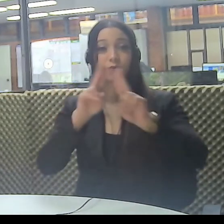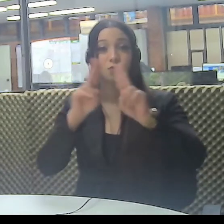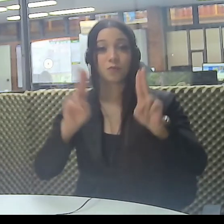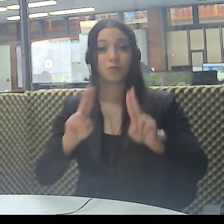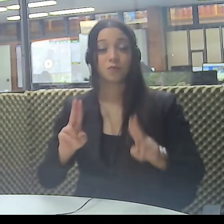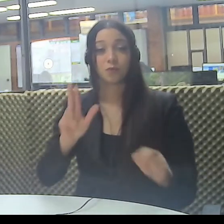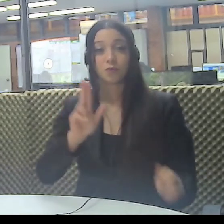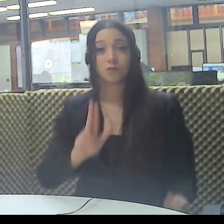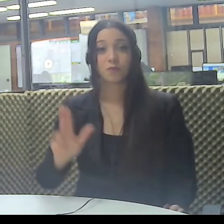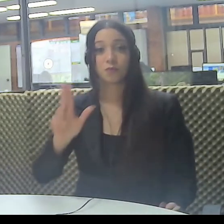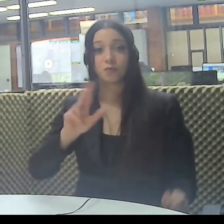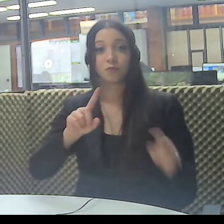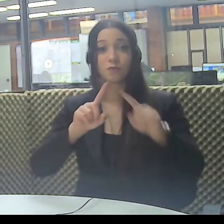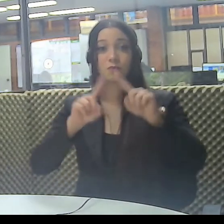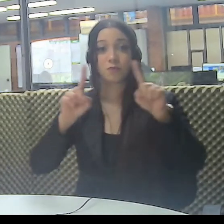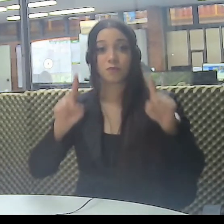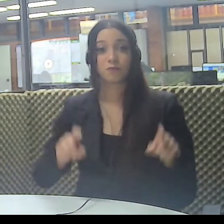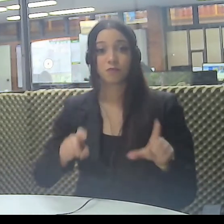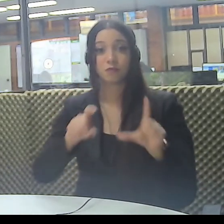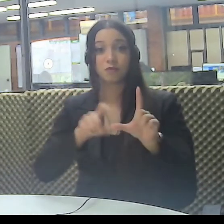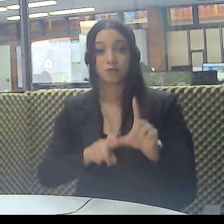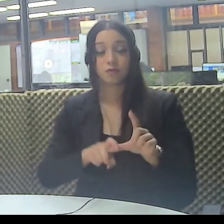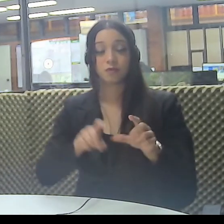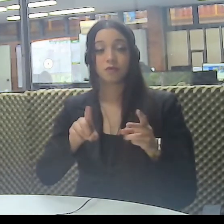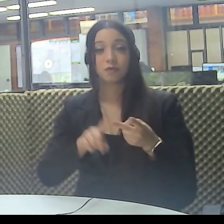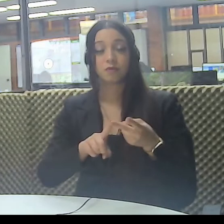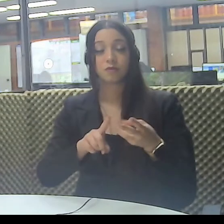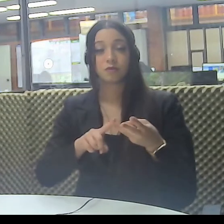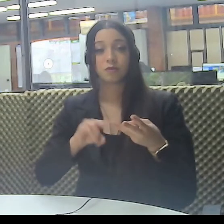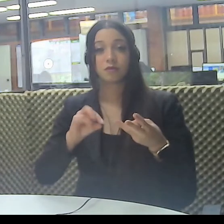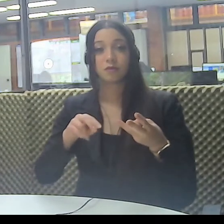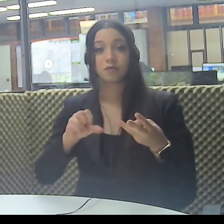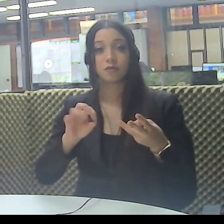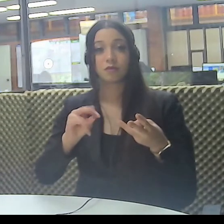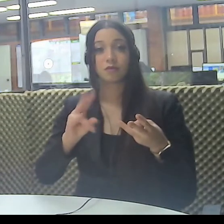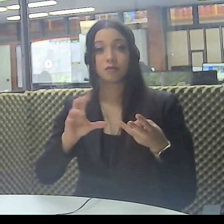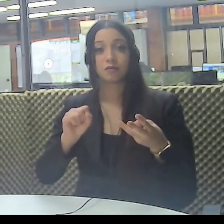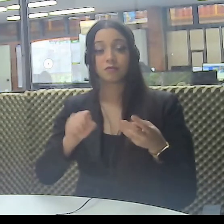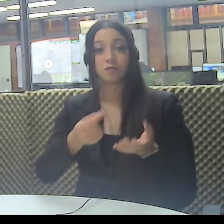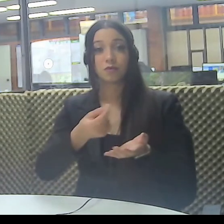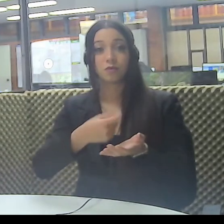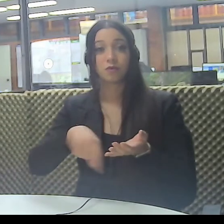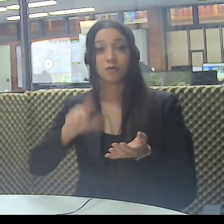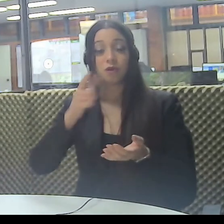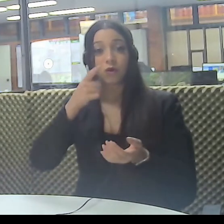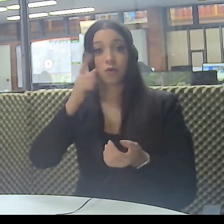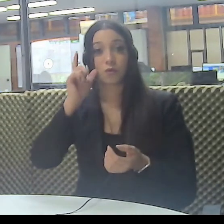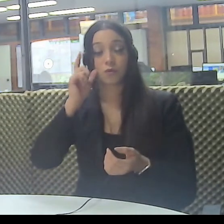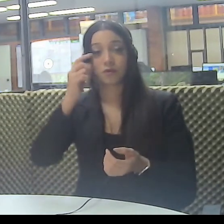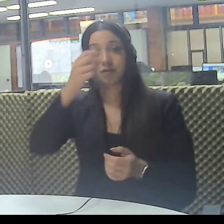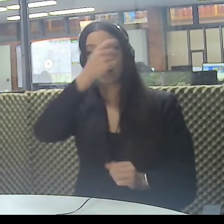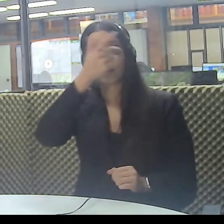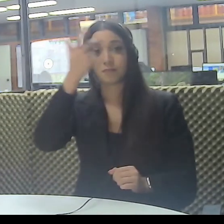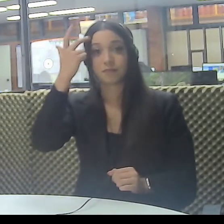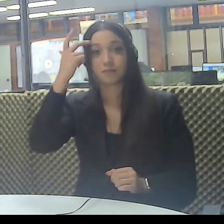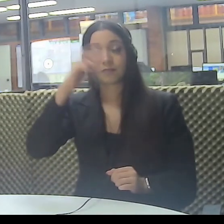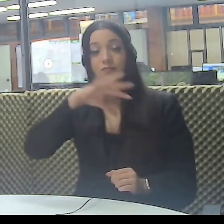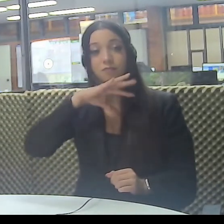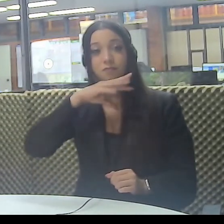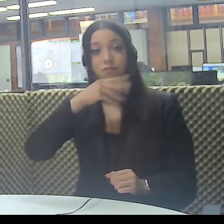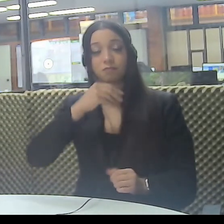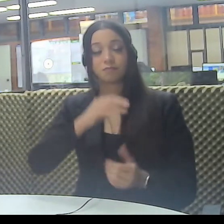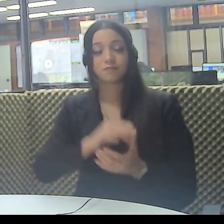os seus servidores dependentes e inativos. O contrato com a operadora foi assinado ontem pelo prefeito Odelmo